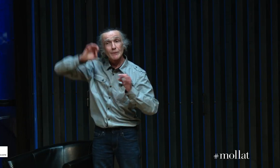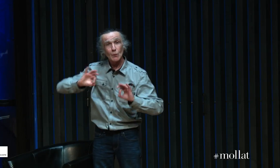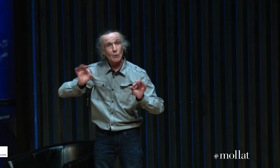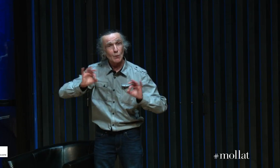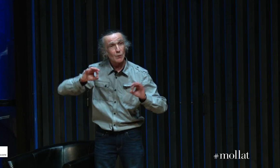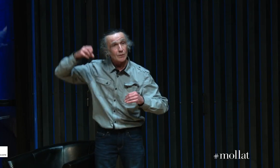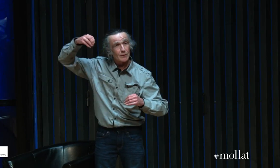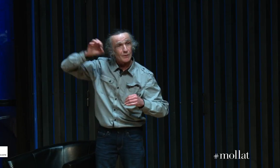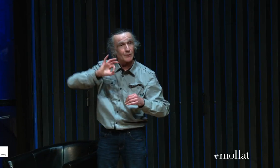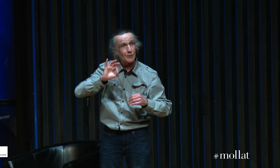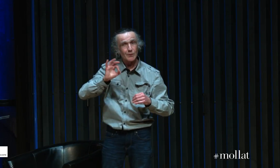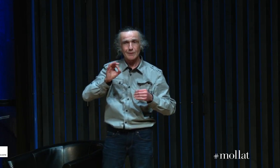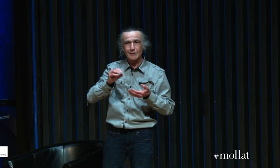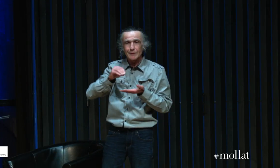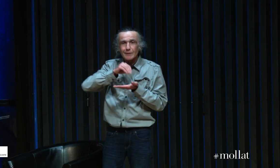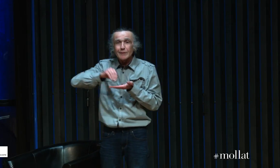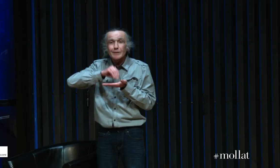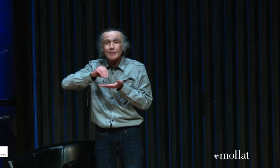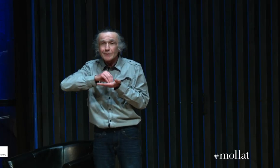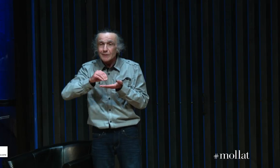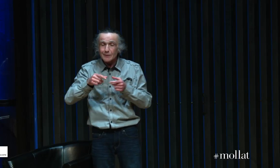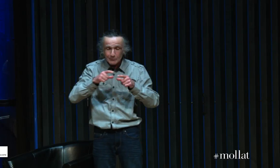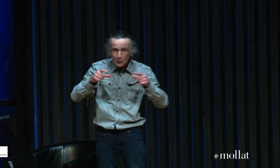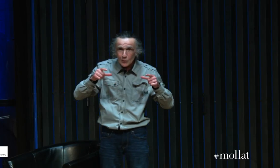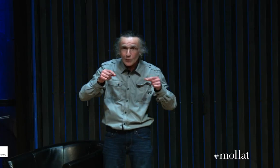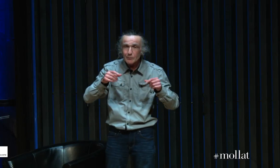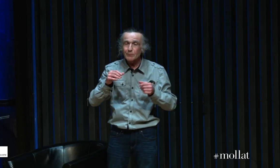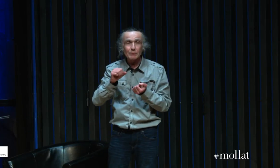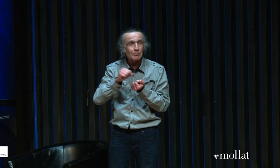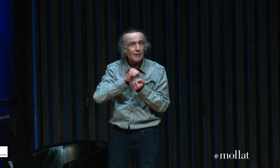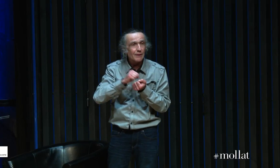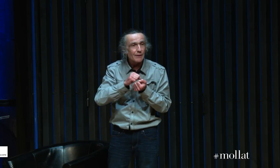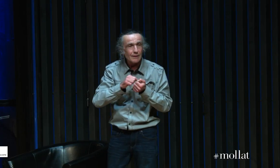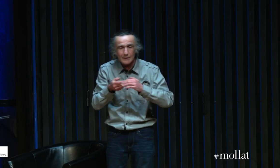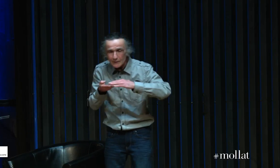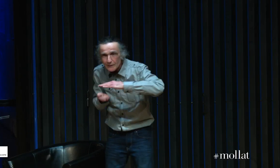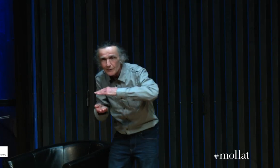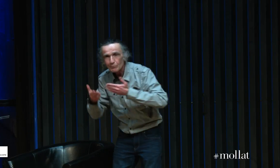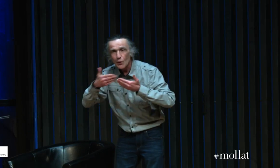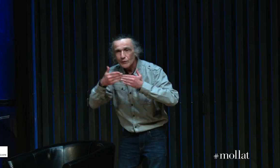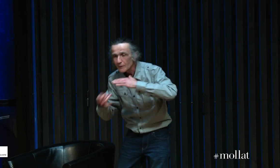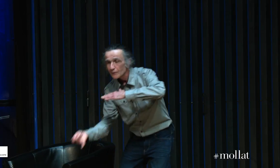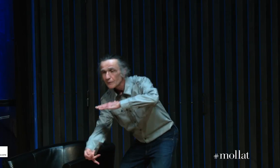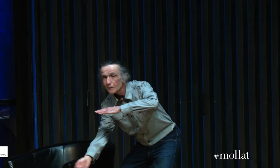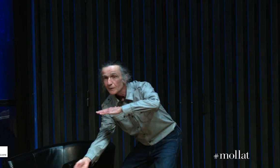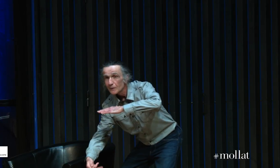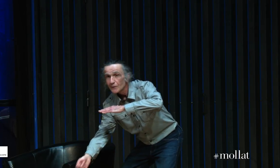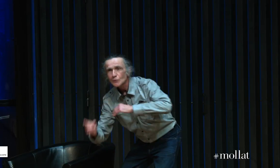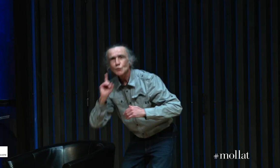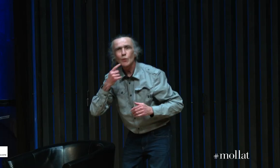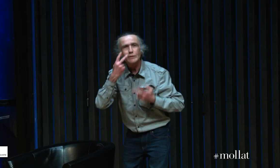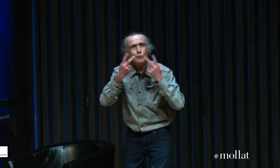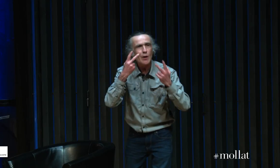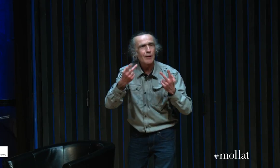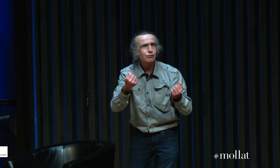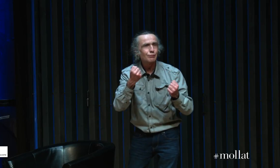se rend chez lui. Il n'y avait pas de sonnette avec les flashs. Passer par l'écrit, il fallait glisser sous la